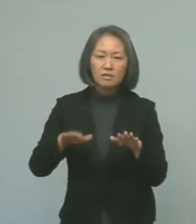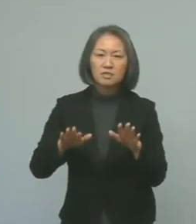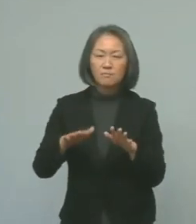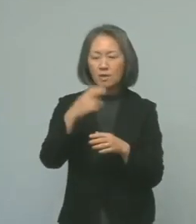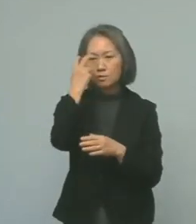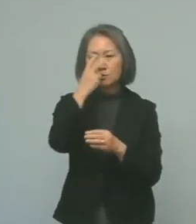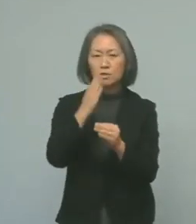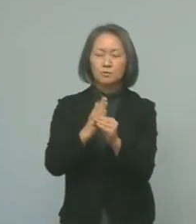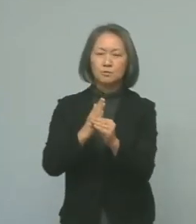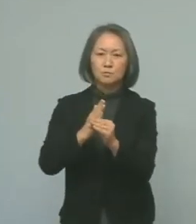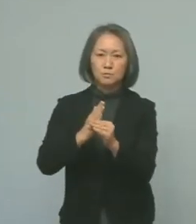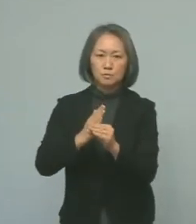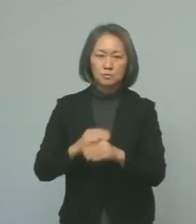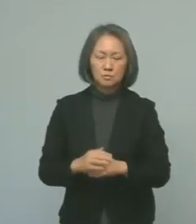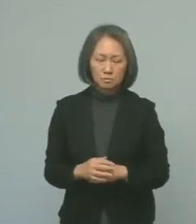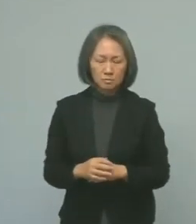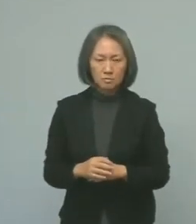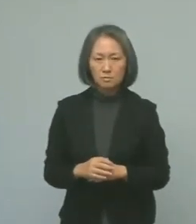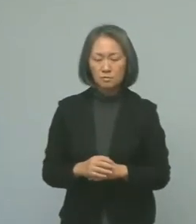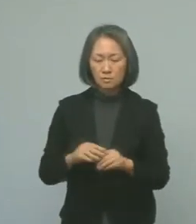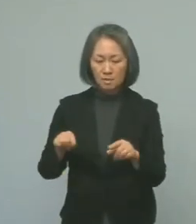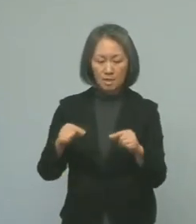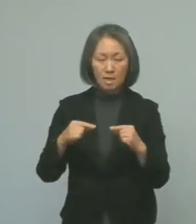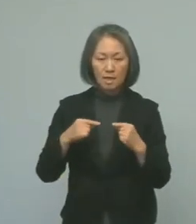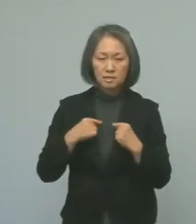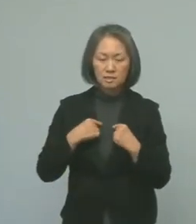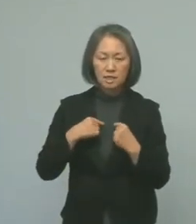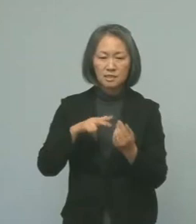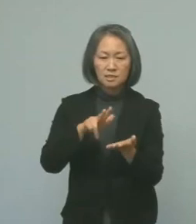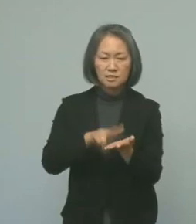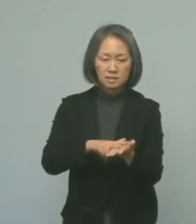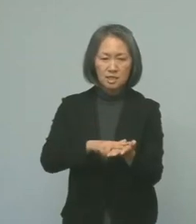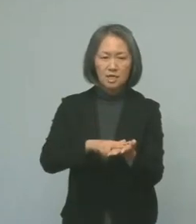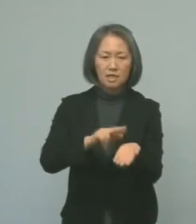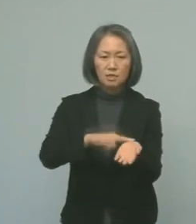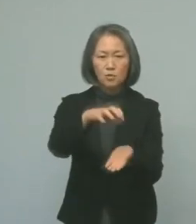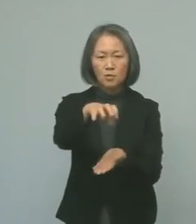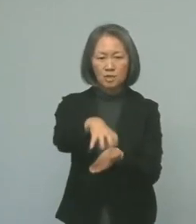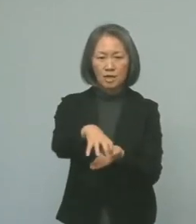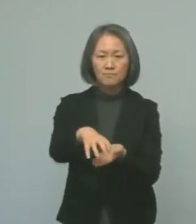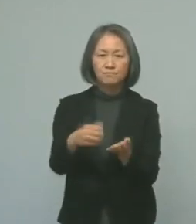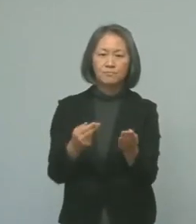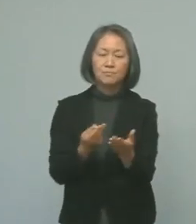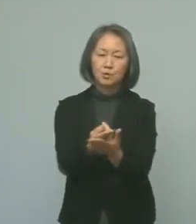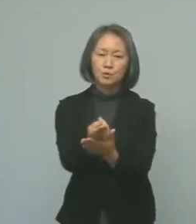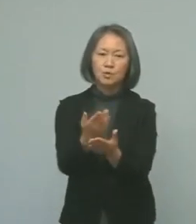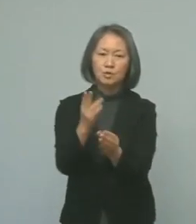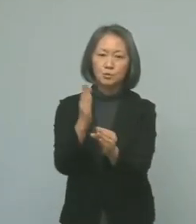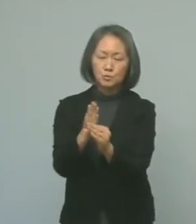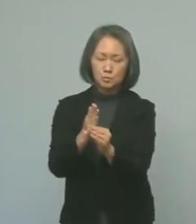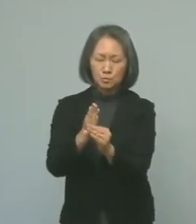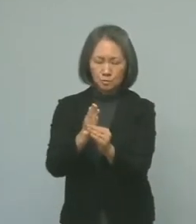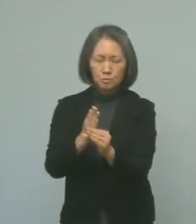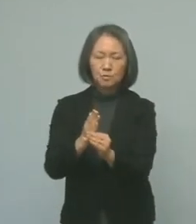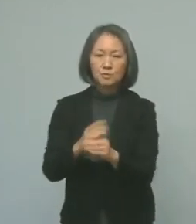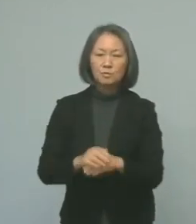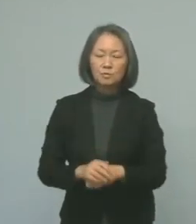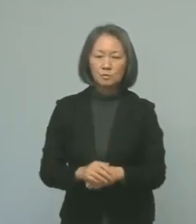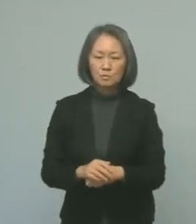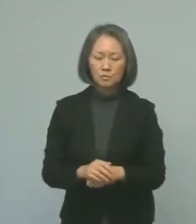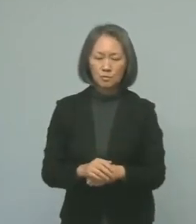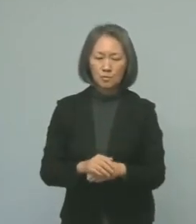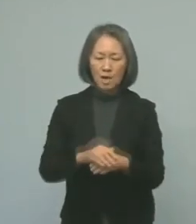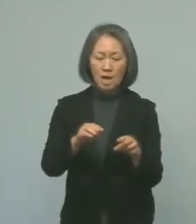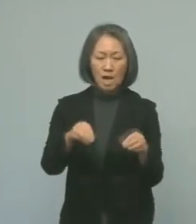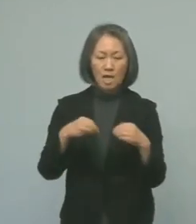在調査中です。感染症指定医療機関に入院中でございます。この方は感染